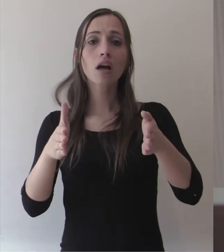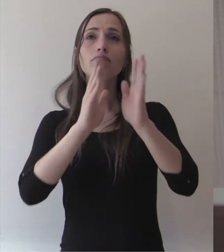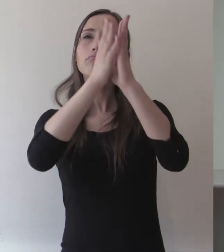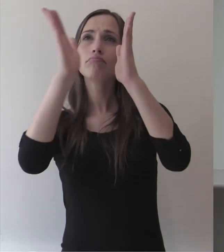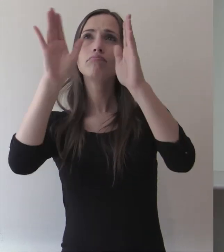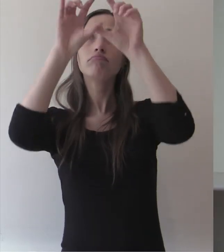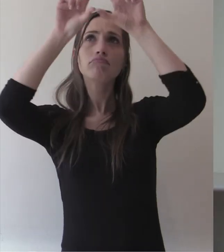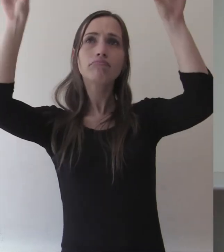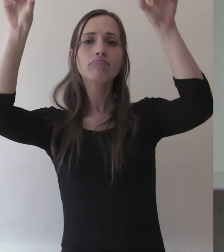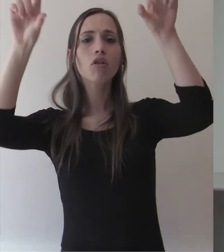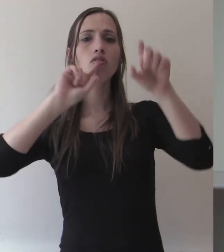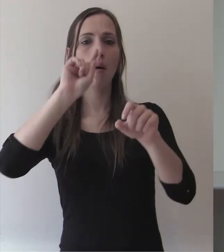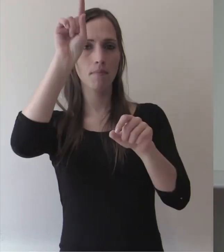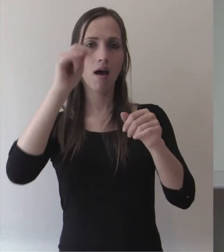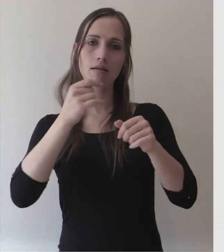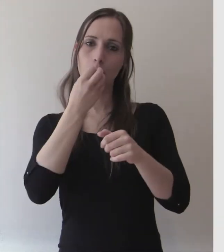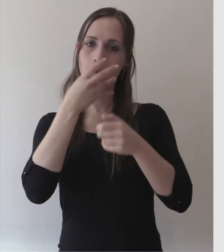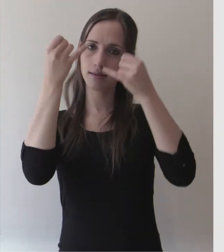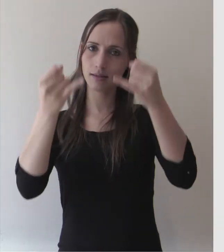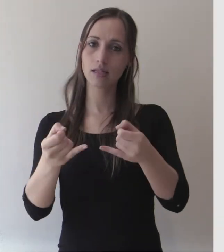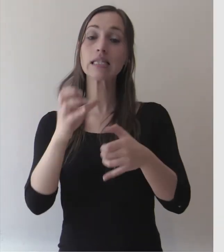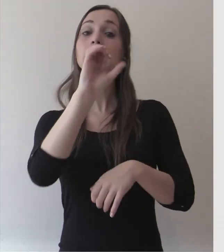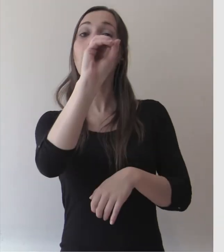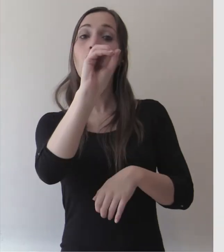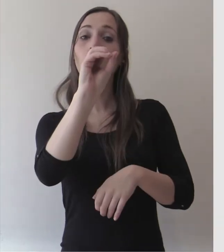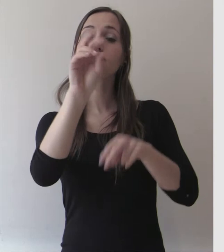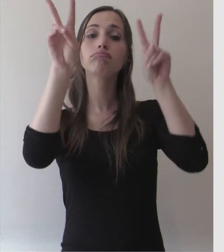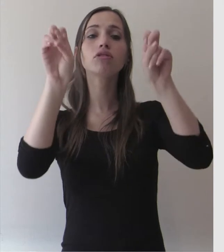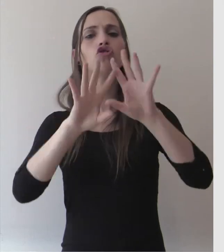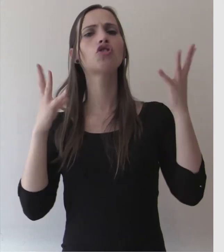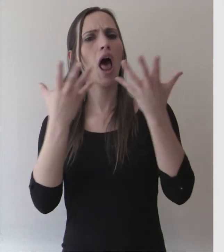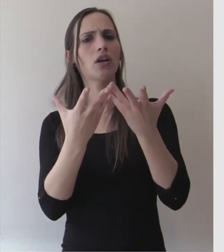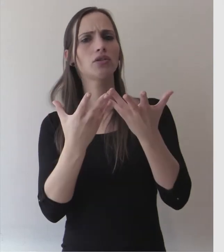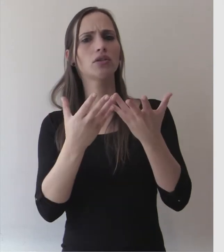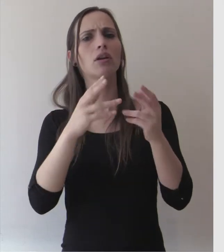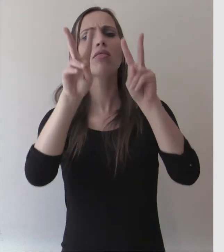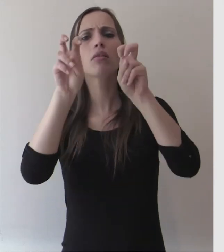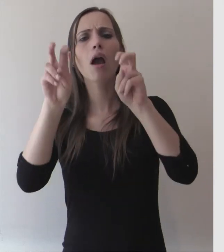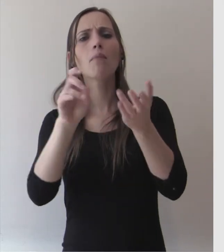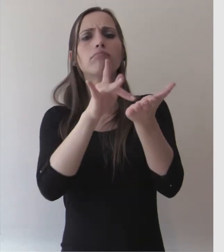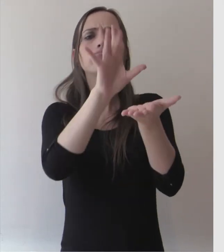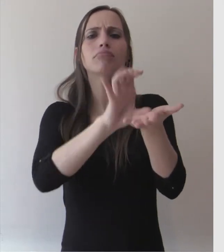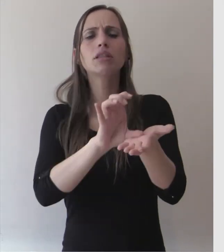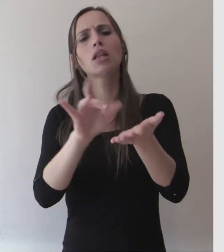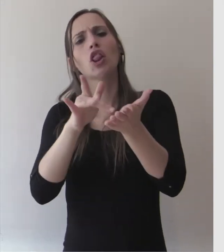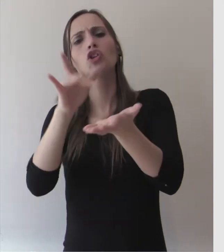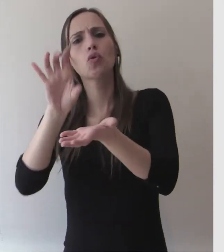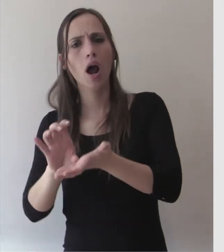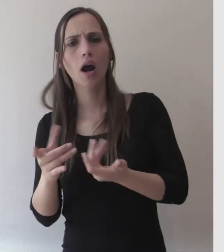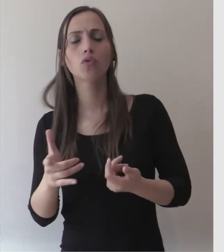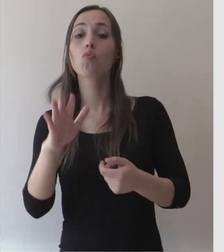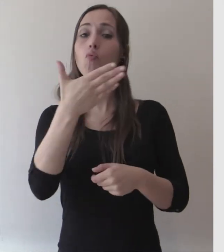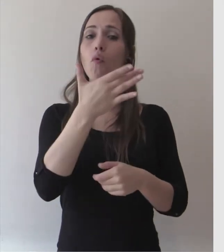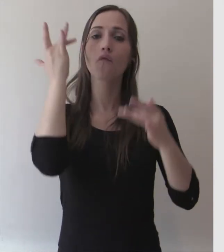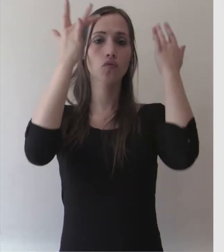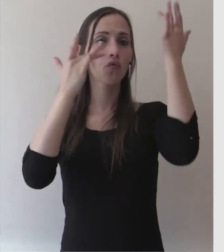estante explicada na tabela seguinte. 0. Gerais, enciclopédias e dicionários. 1.